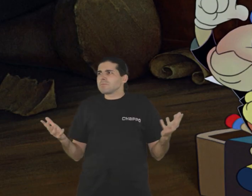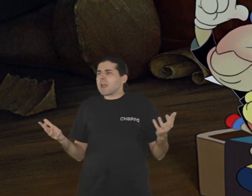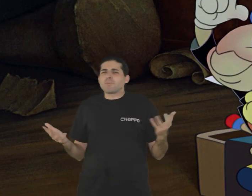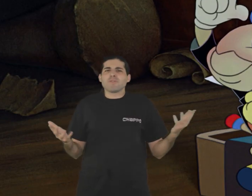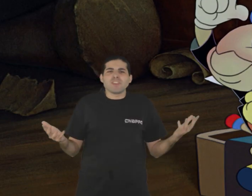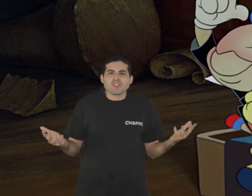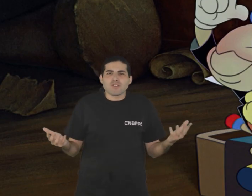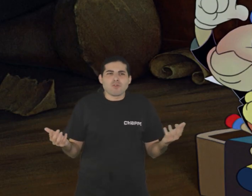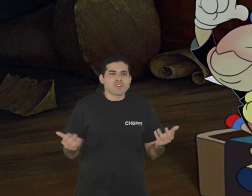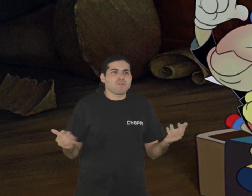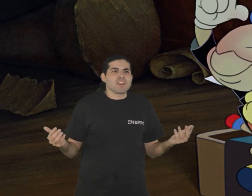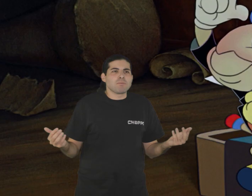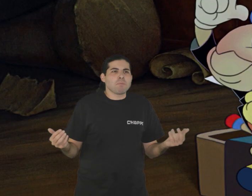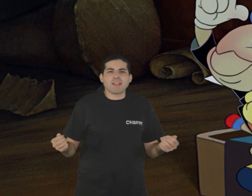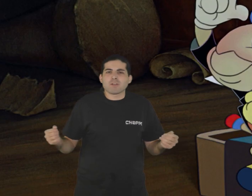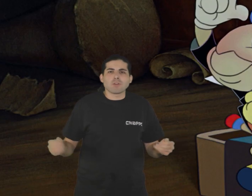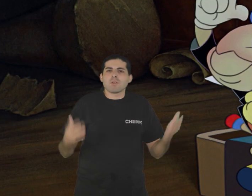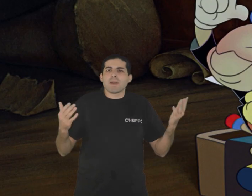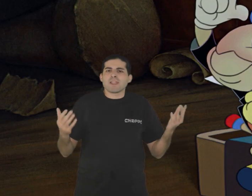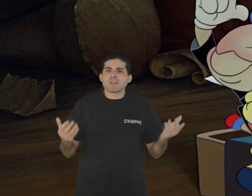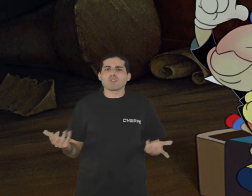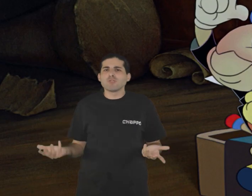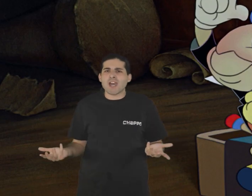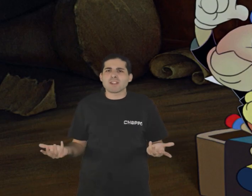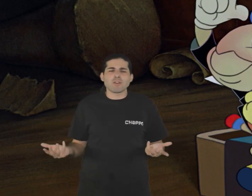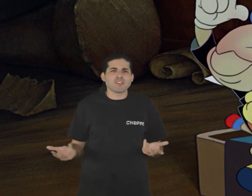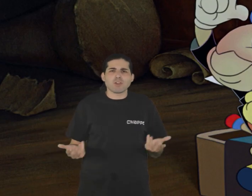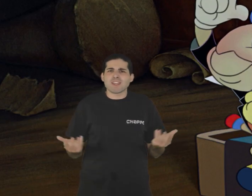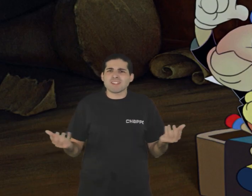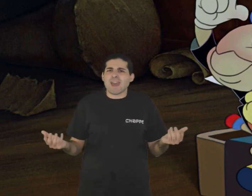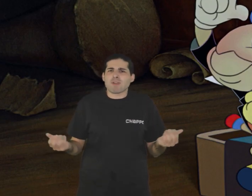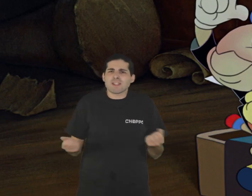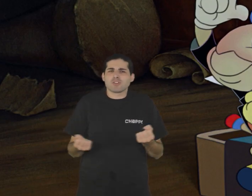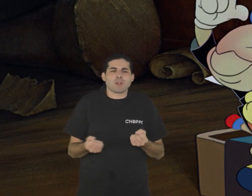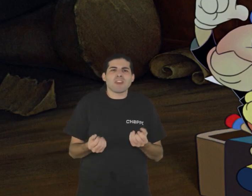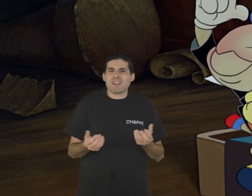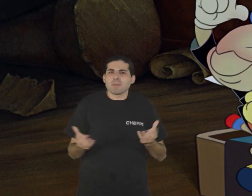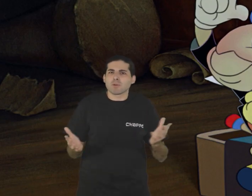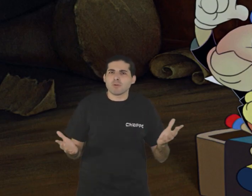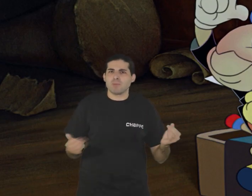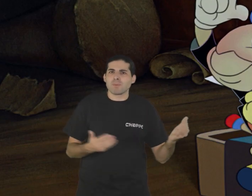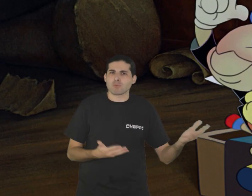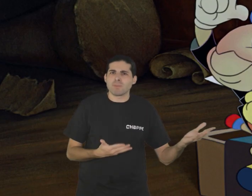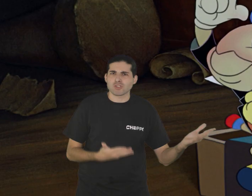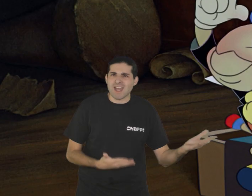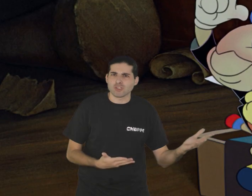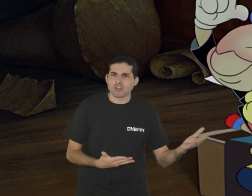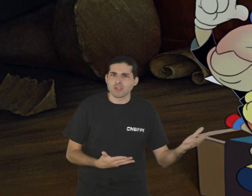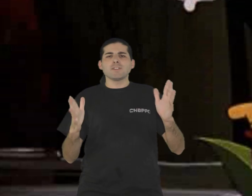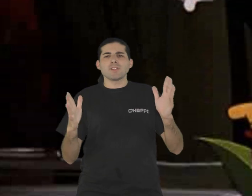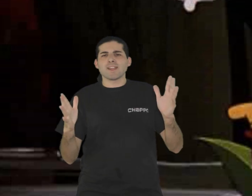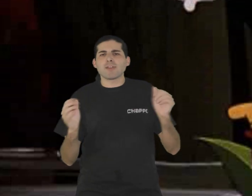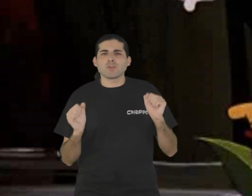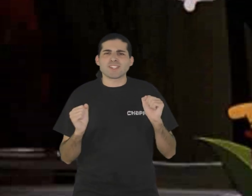che all'improvviso con questo film mandano tutto a quel paese e lo sbugiardano facendogli cantare una canzone veramente improponibile per quel